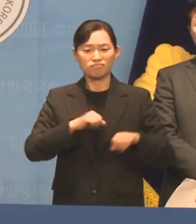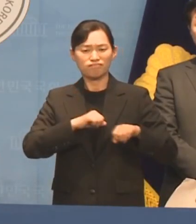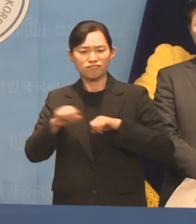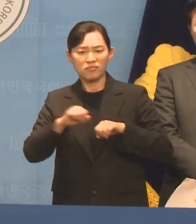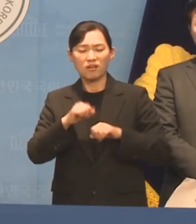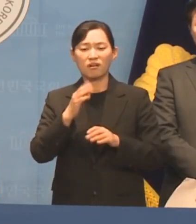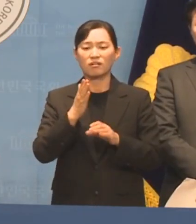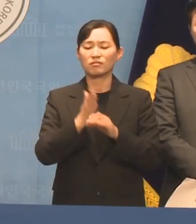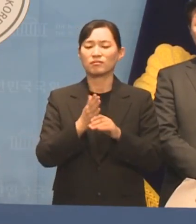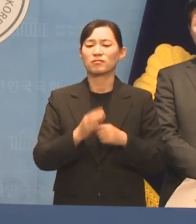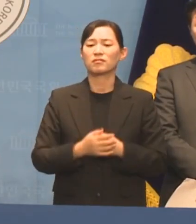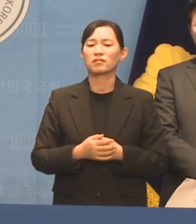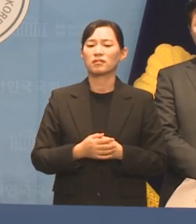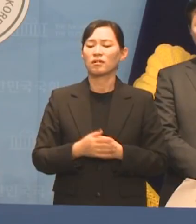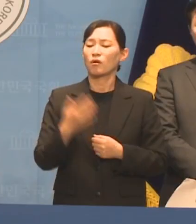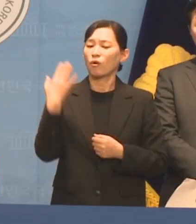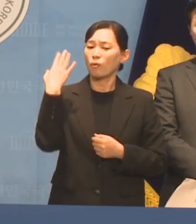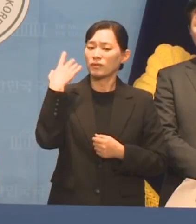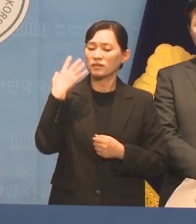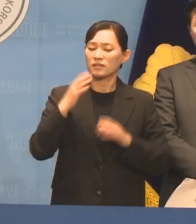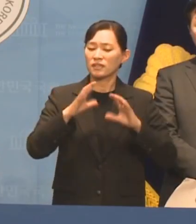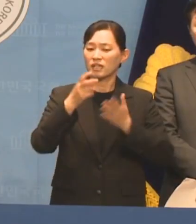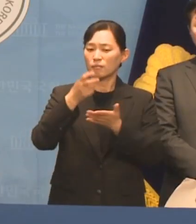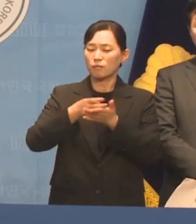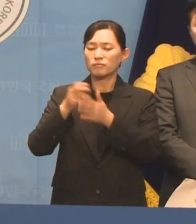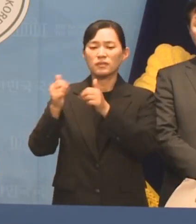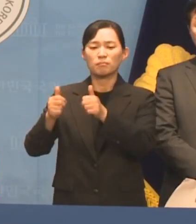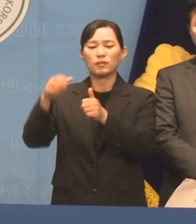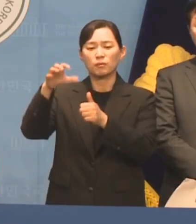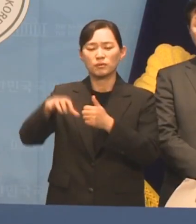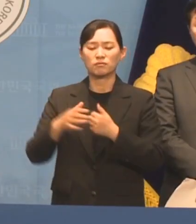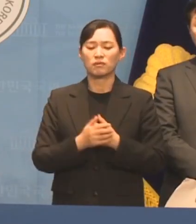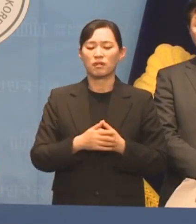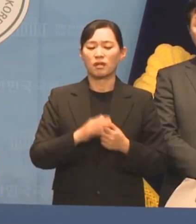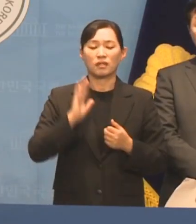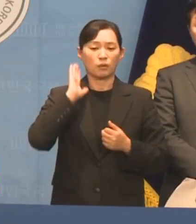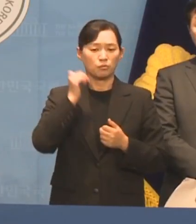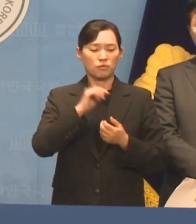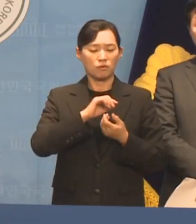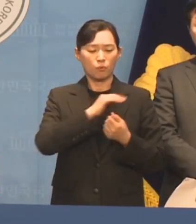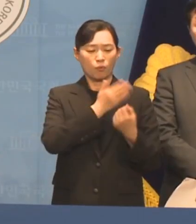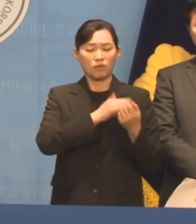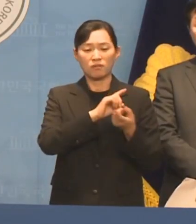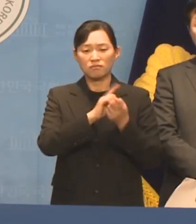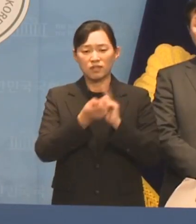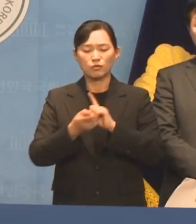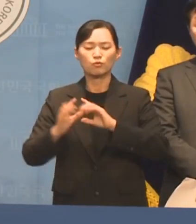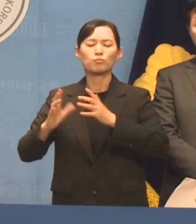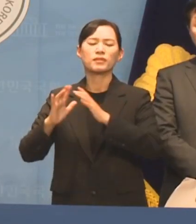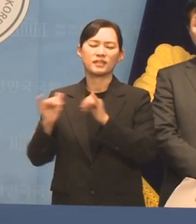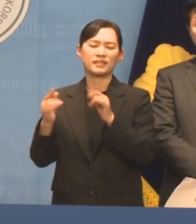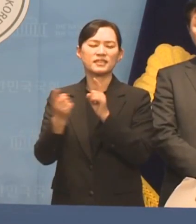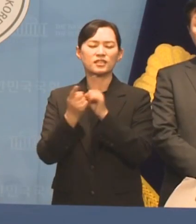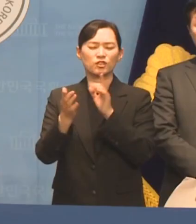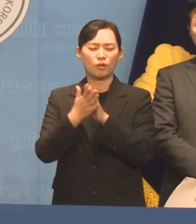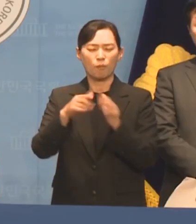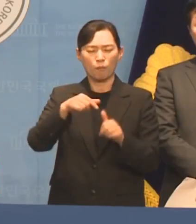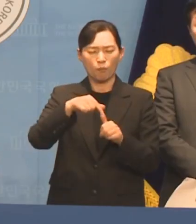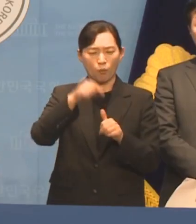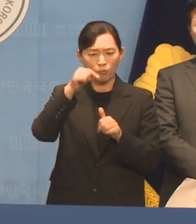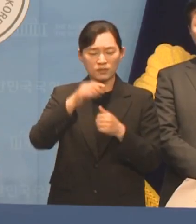하고 있습니다. 얼마 전에 헌법재판소에서 대통령 권한대행은 국민들이 직접